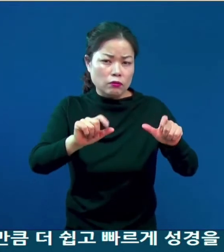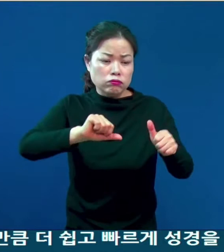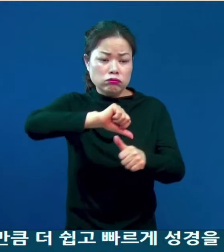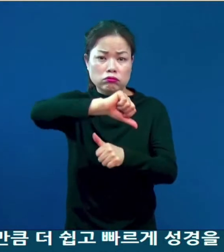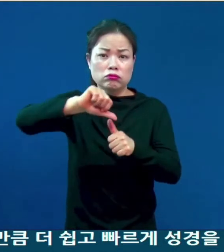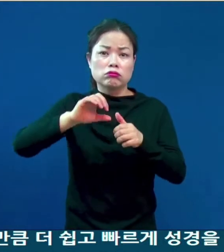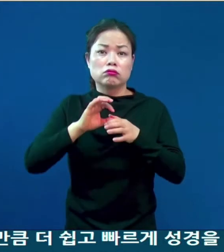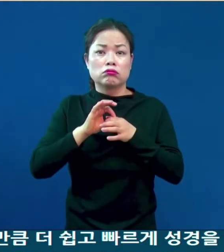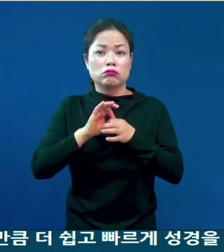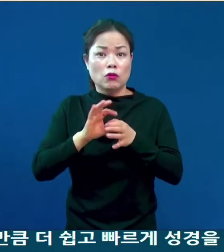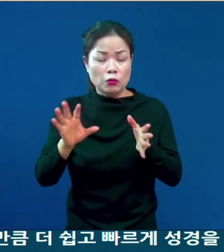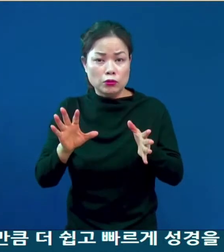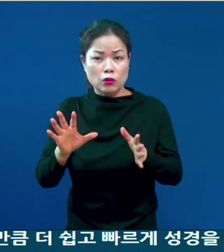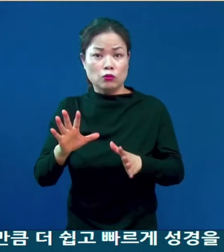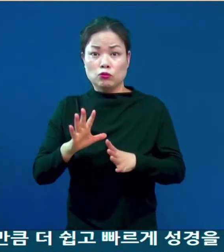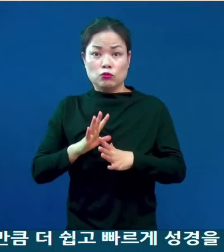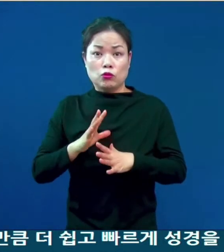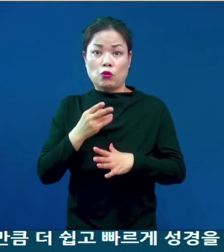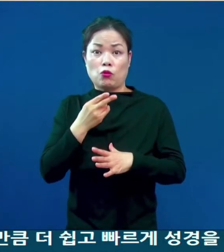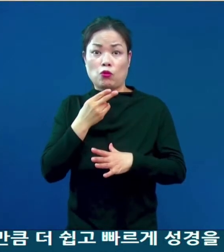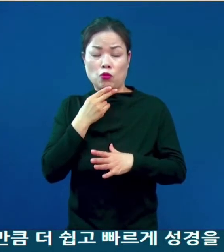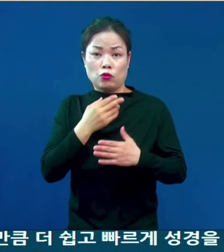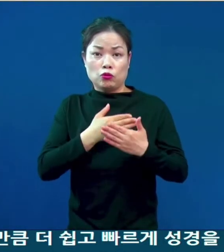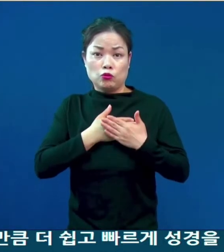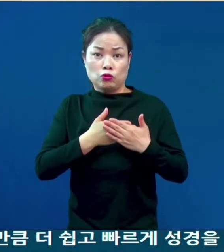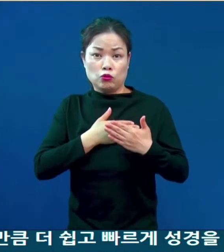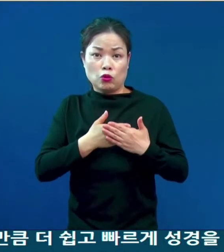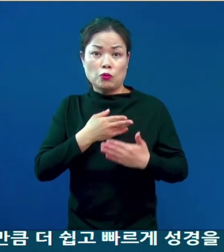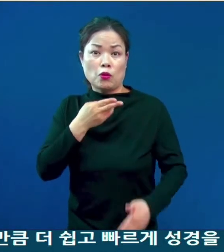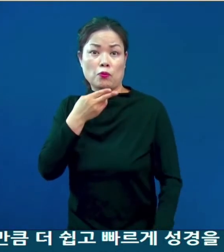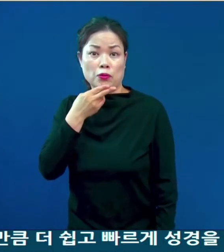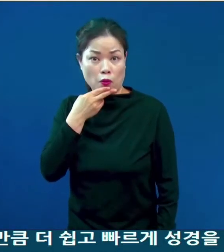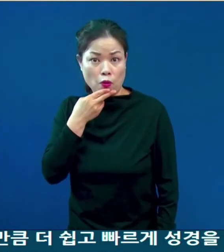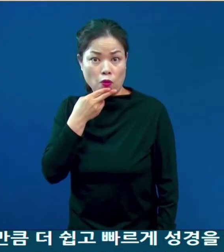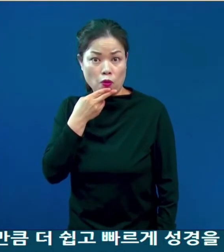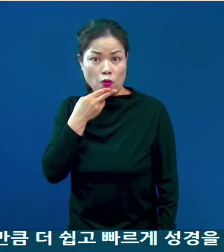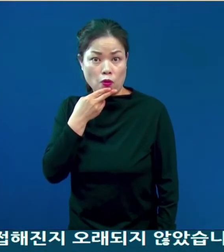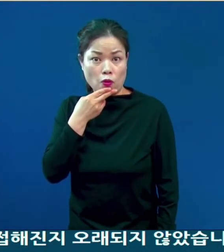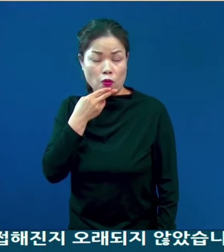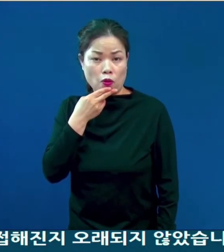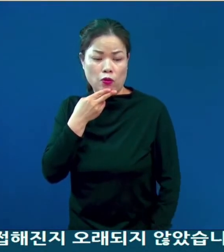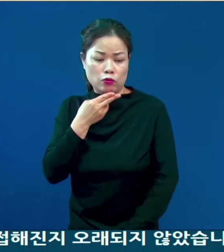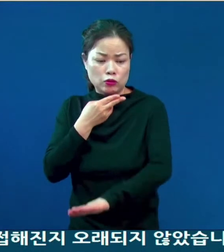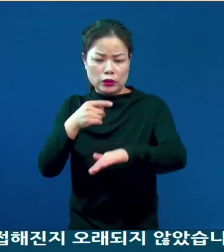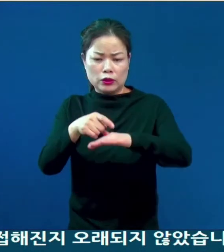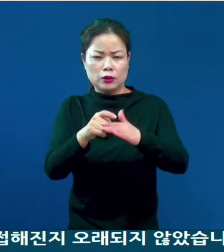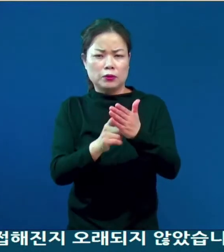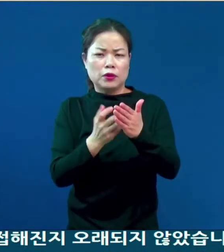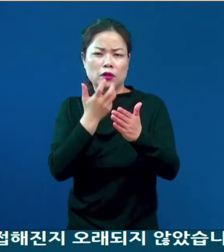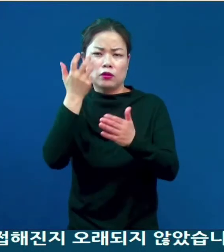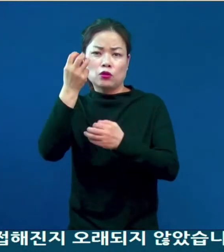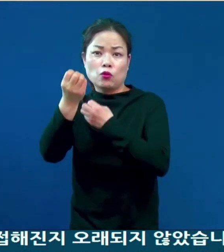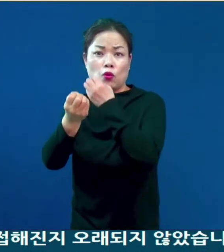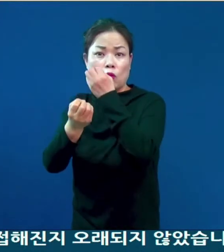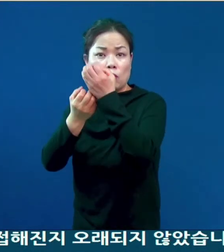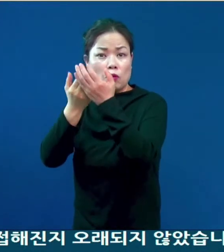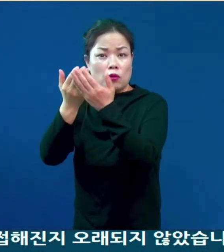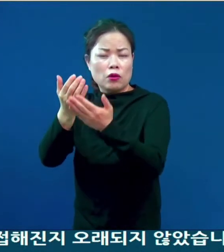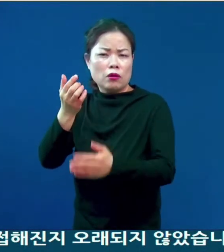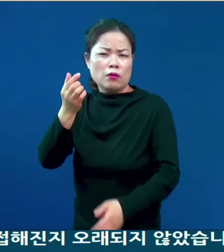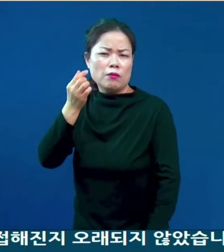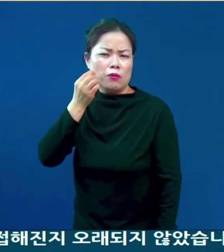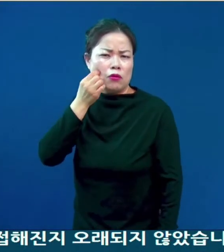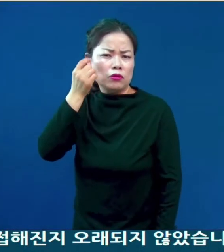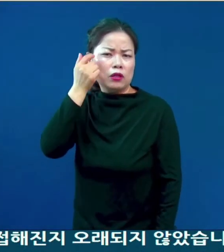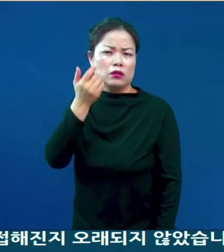있어도 저는 무섭지 않고 두렵지 않습니다라고 우리의 심령 가운데 우러나는 고백을 하지